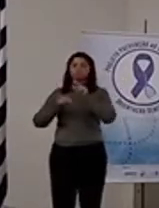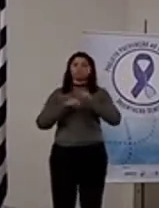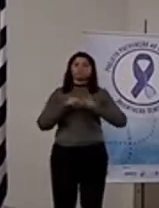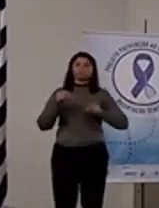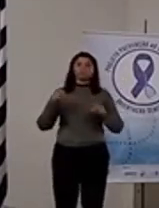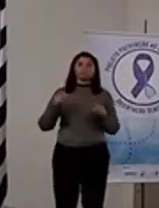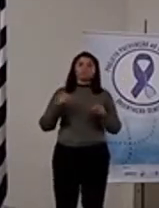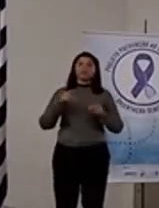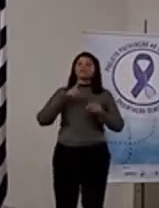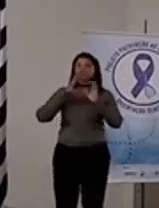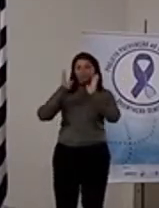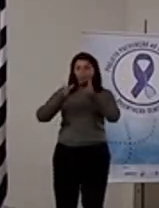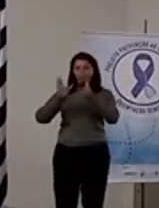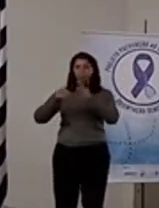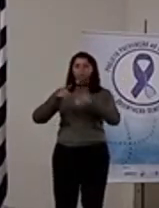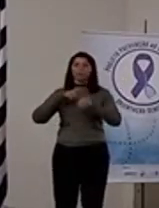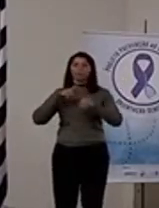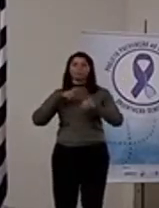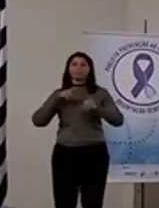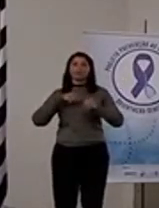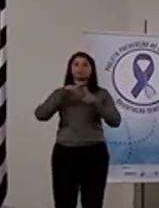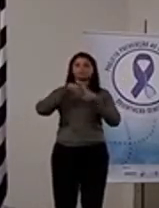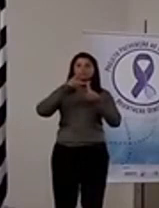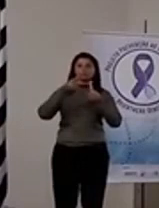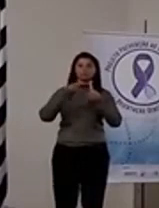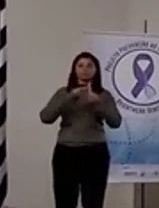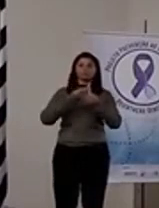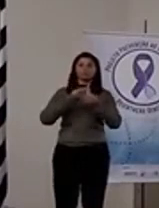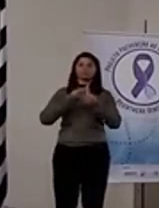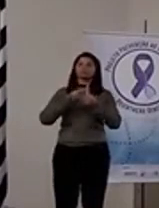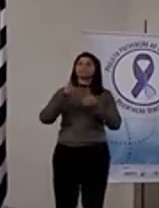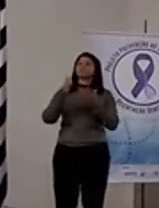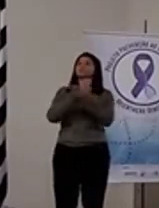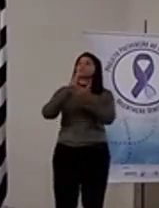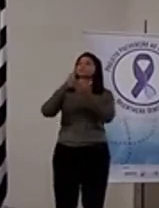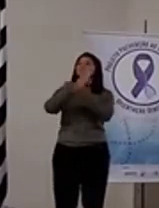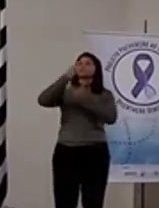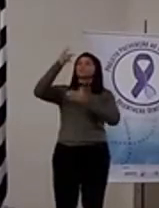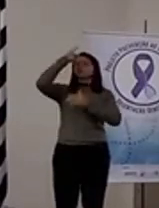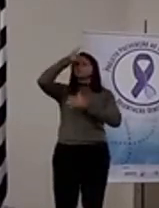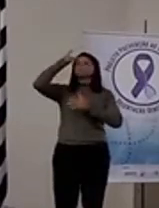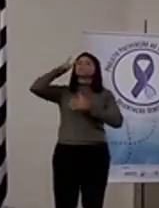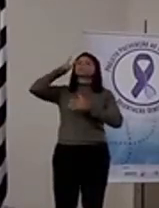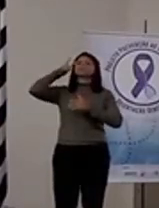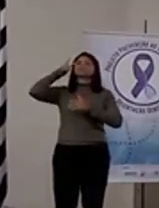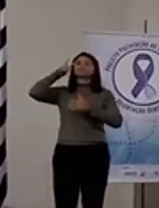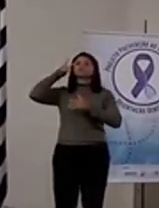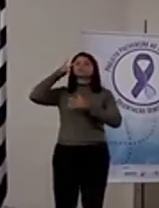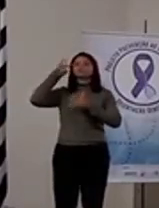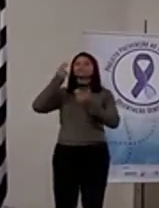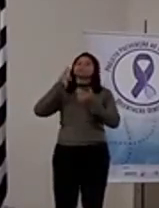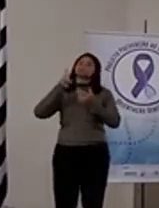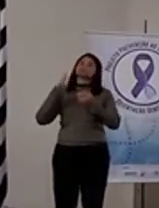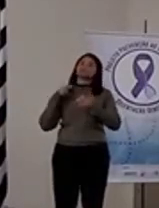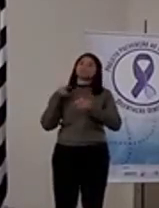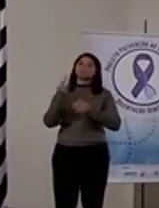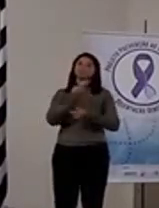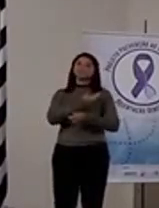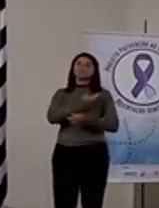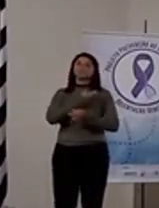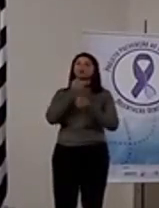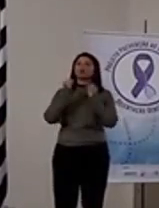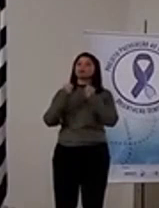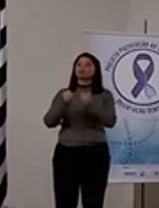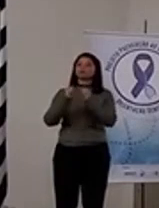embriões fertilizados. Para algumas pessoas, por questões religiosas, o embrião não pode ser descartado. Para outras